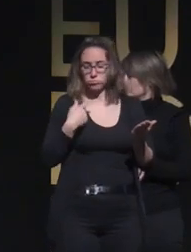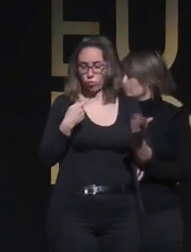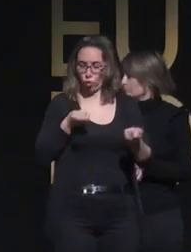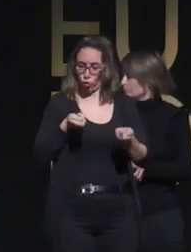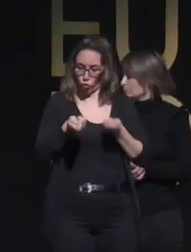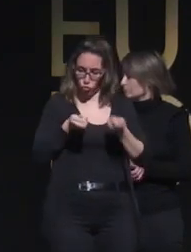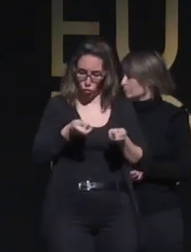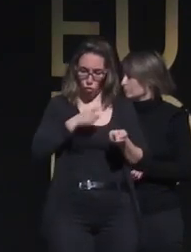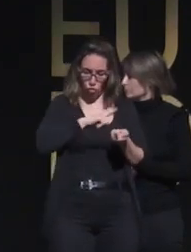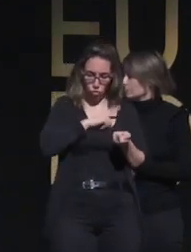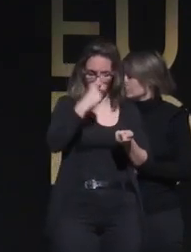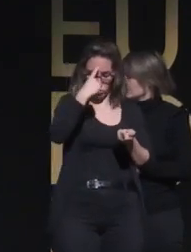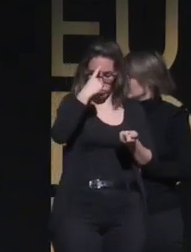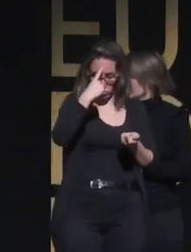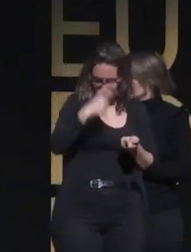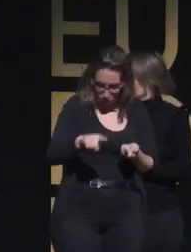su